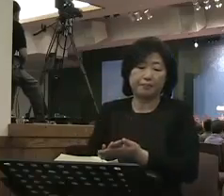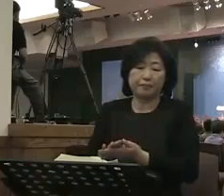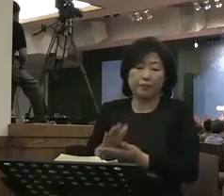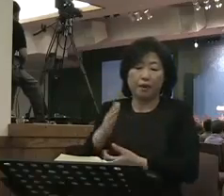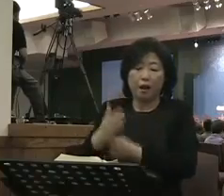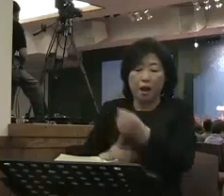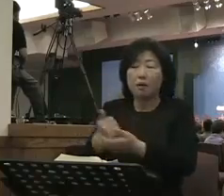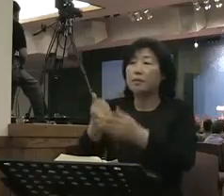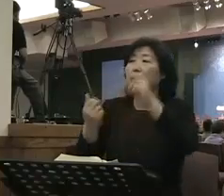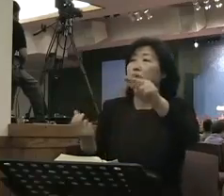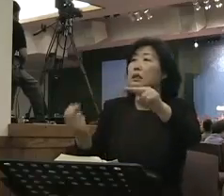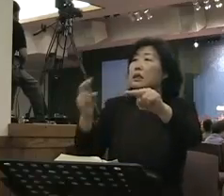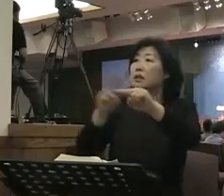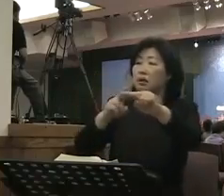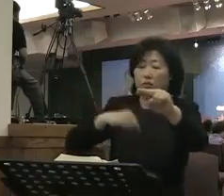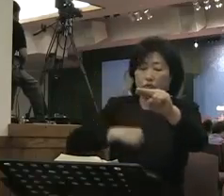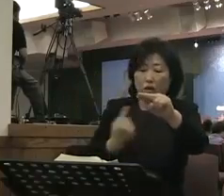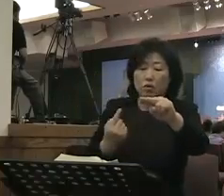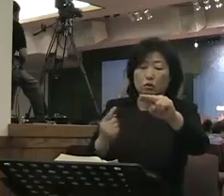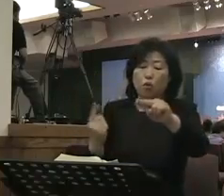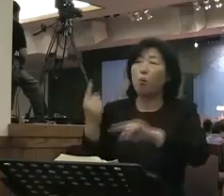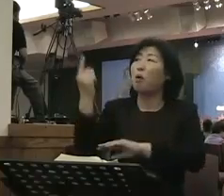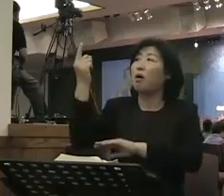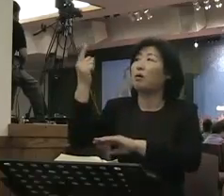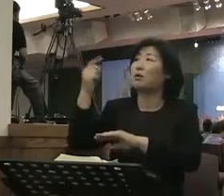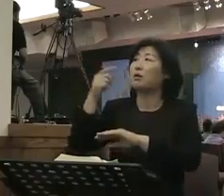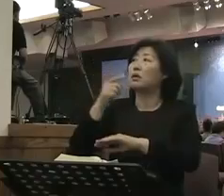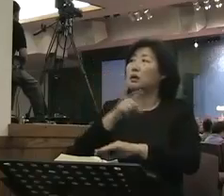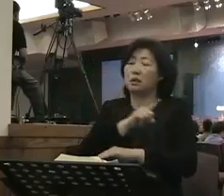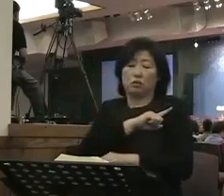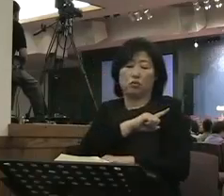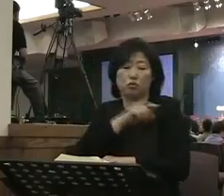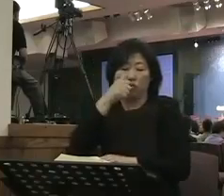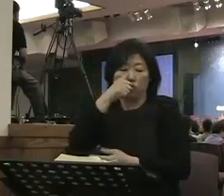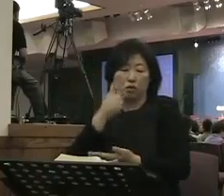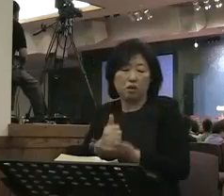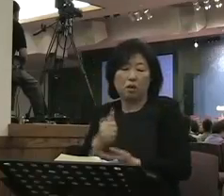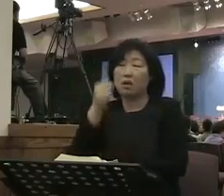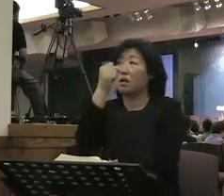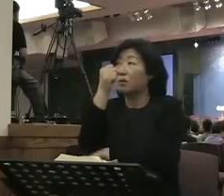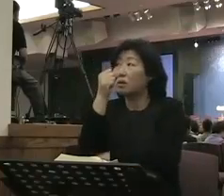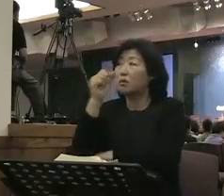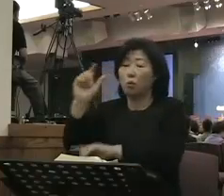하나님의 자리로 자신을 높이려는 것이 죄의 가장 근본적인 모습이고